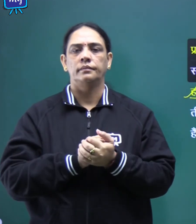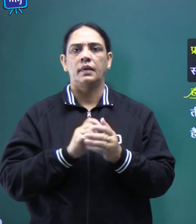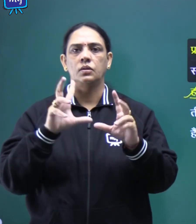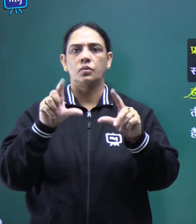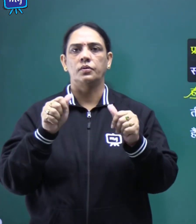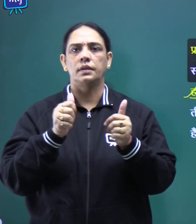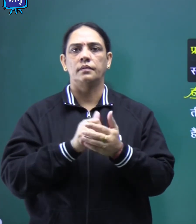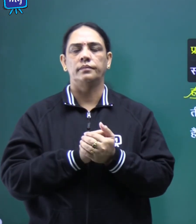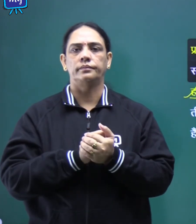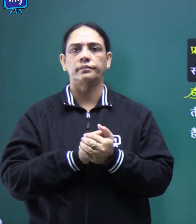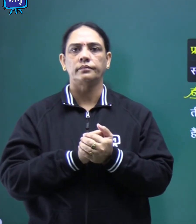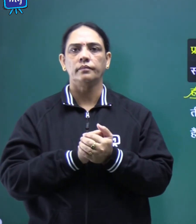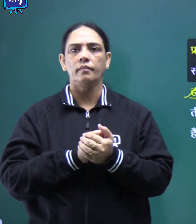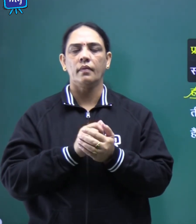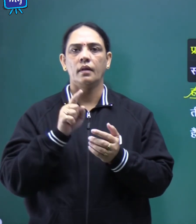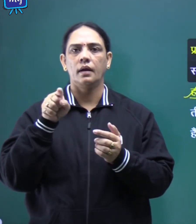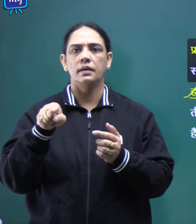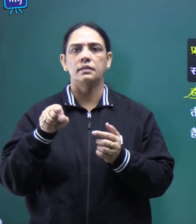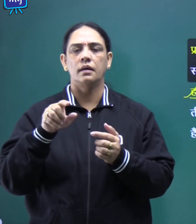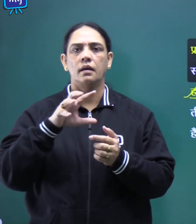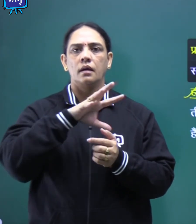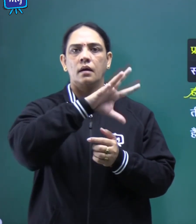हल। ऐसी बंद आकृति